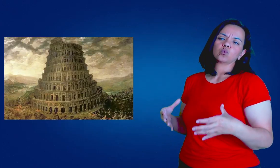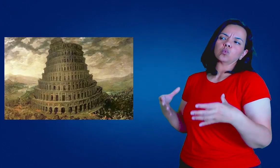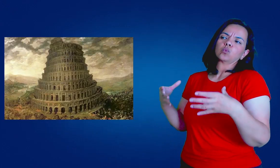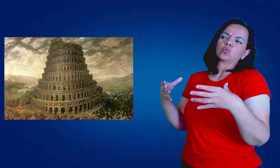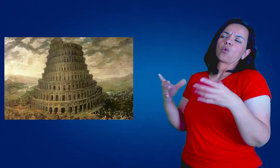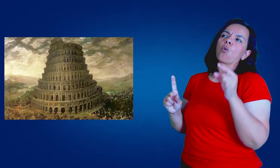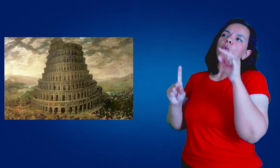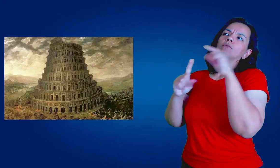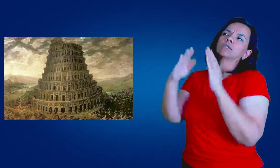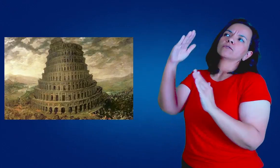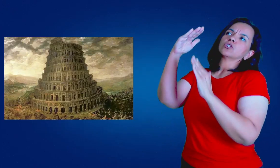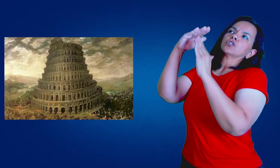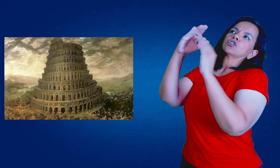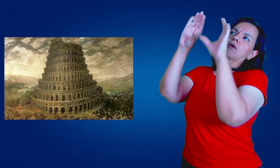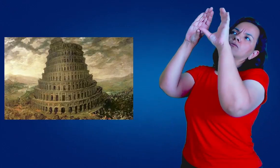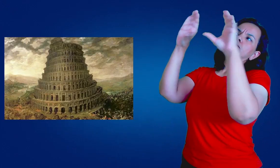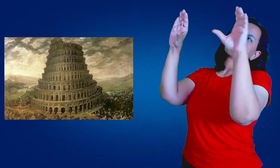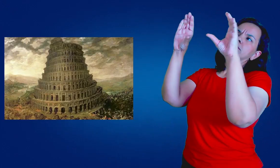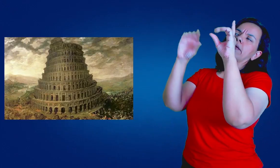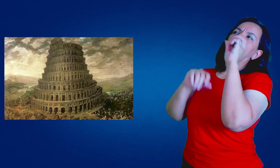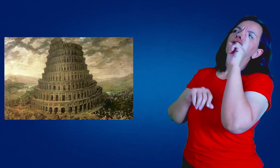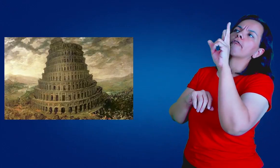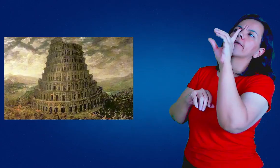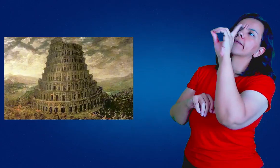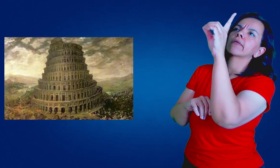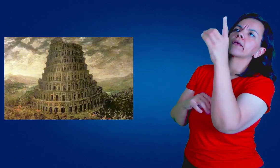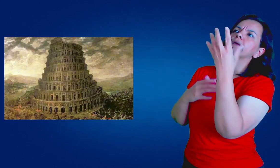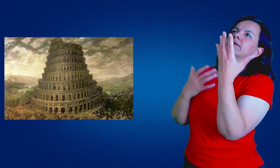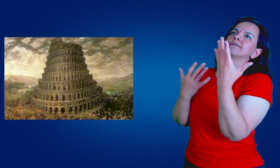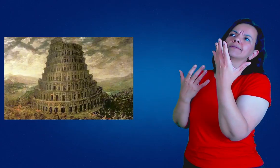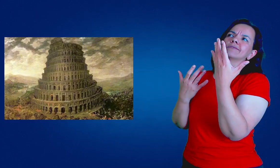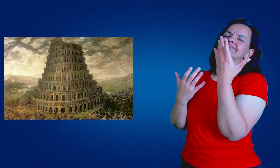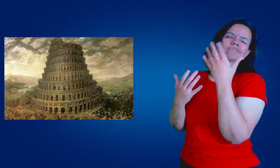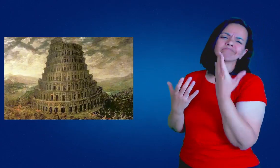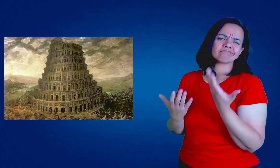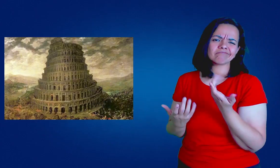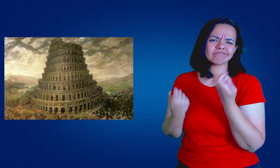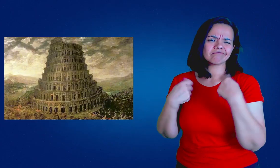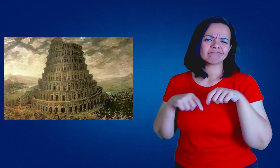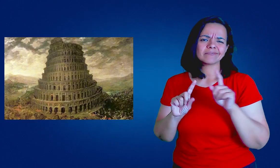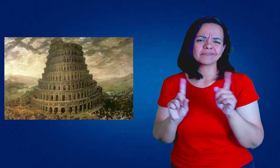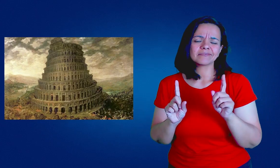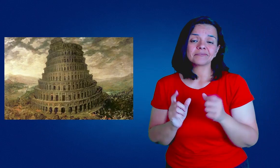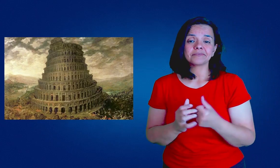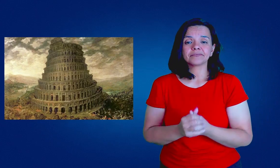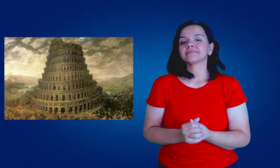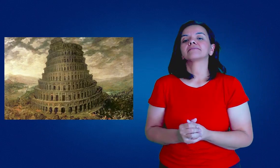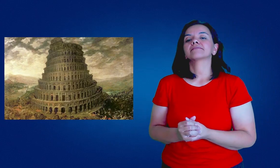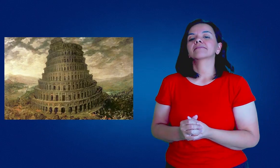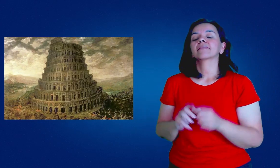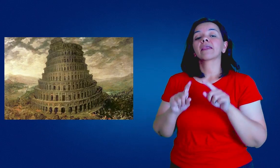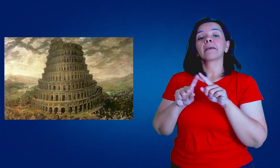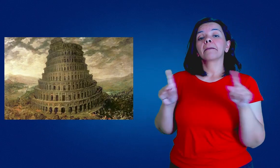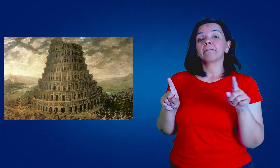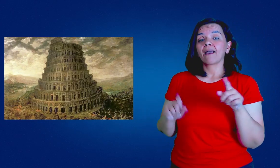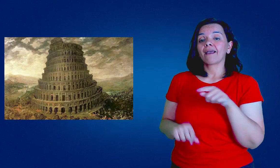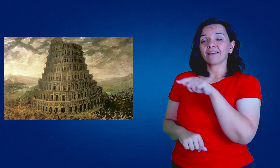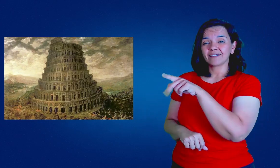E não sair construindo uma torre para se chegar ao céu e assim ver a Deus. Não é